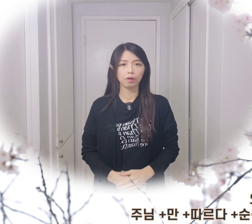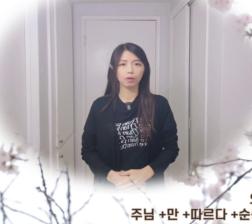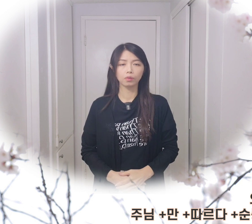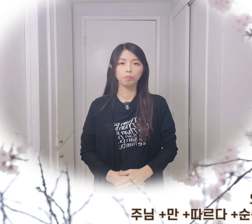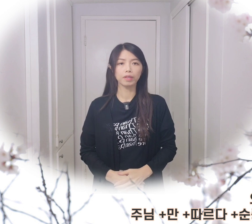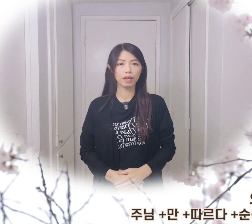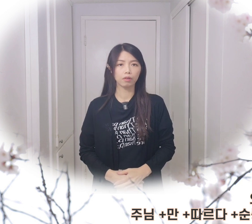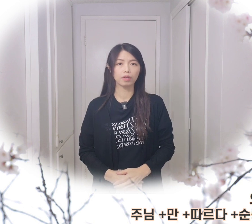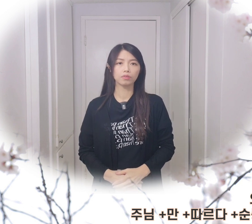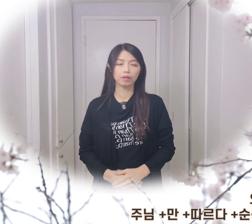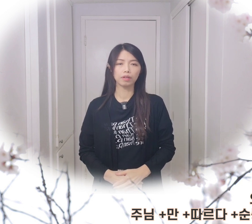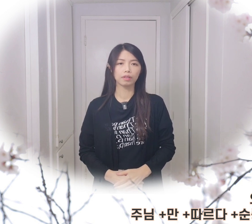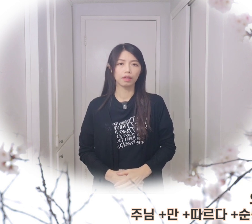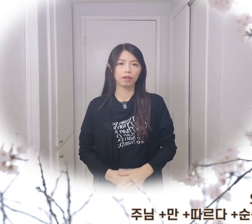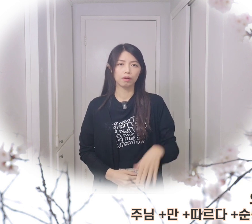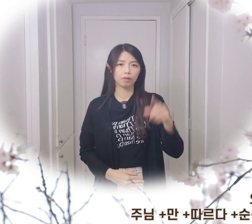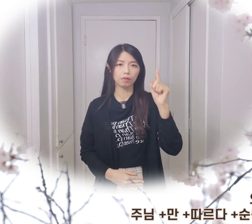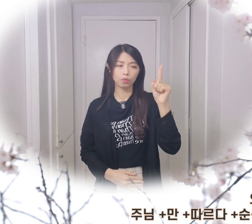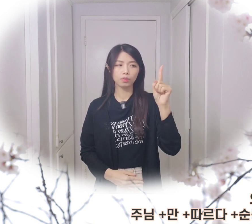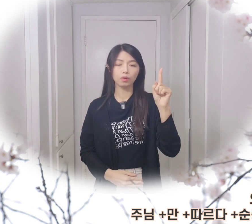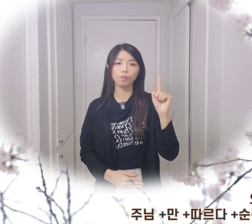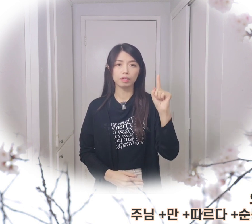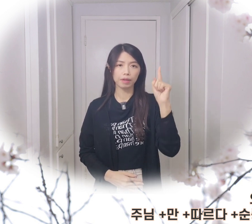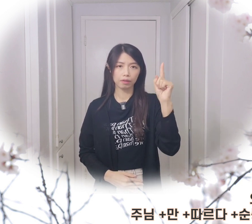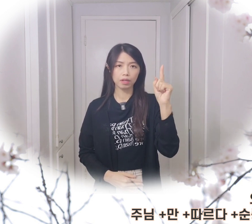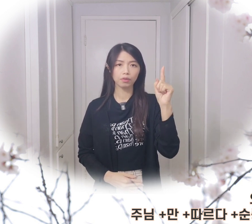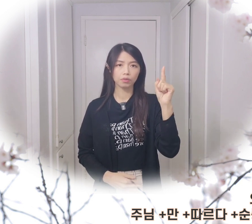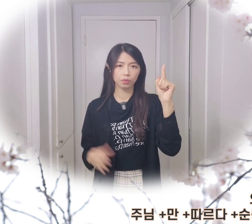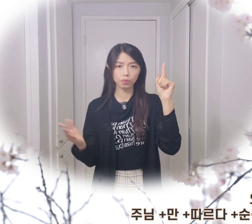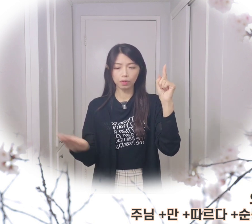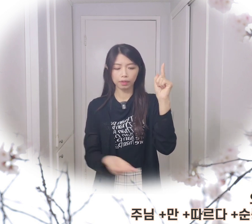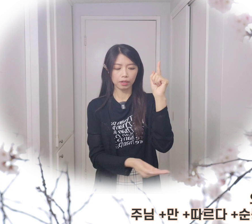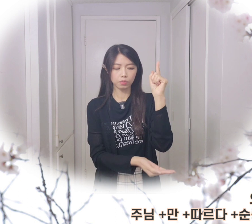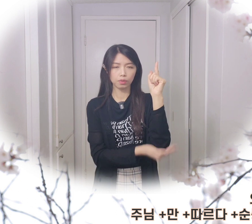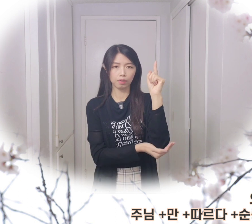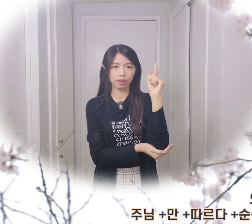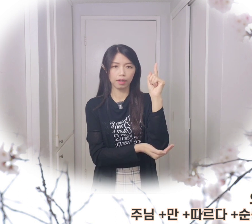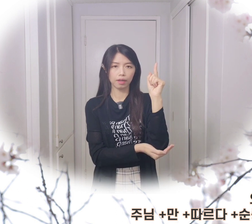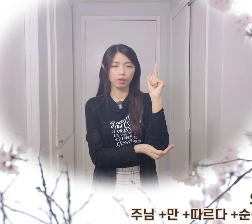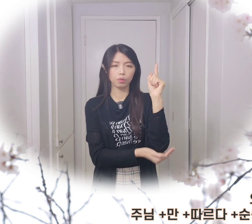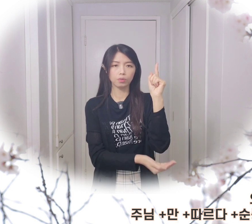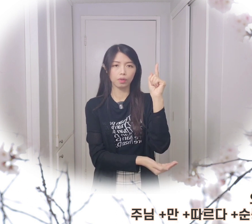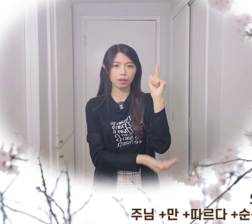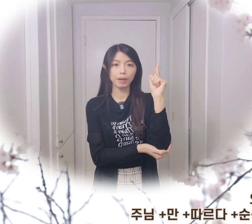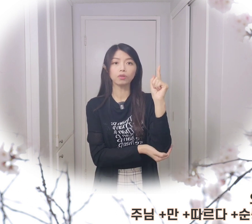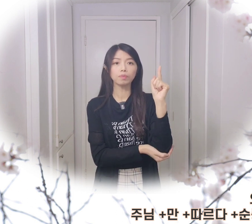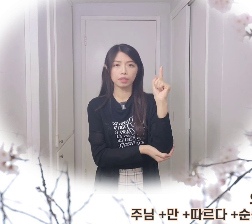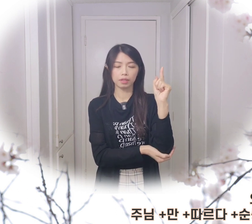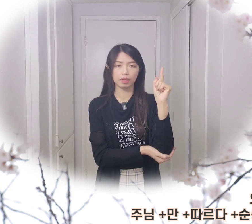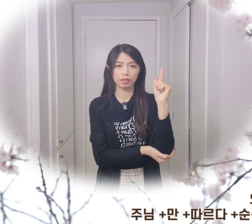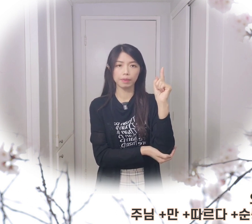높임받으소서 높이다 이런 뜻의 수어는 오른손은 검지만 이렇게 세워주시고 다른 손은 이렇게 오른손에